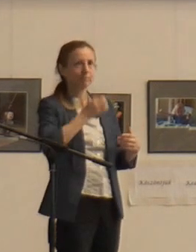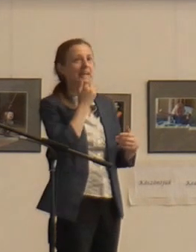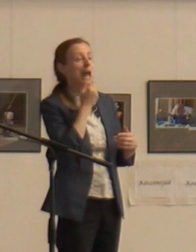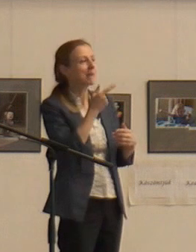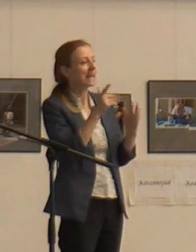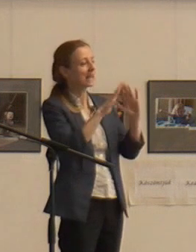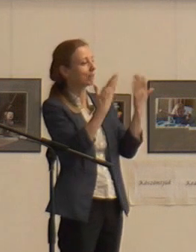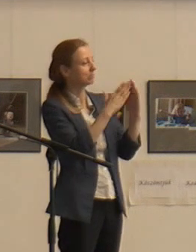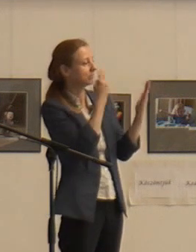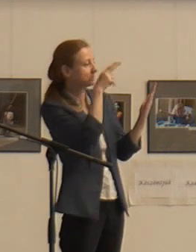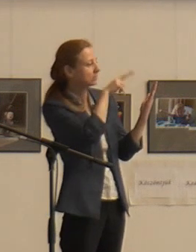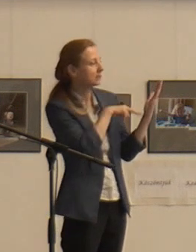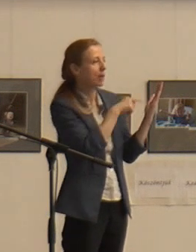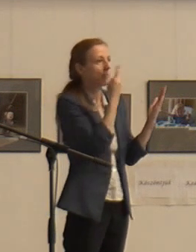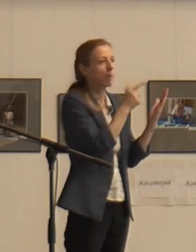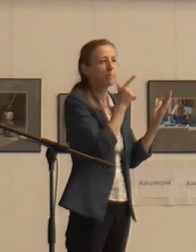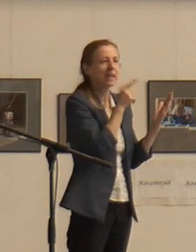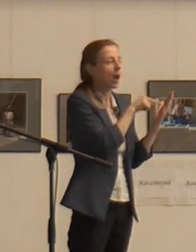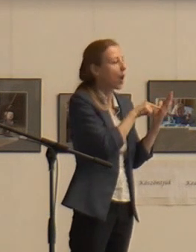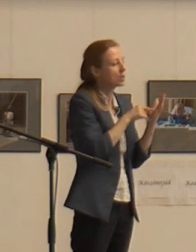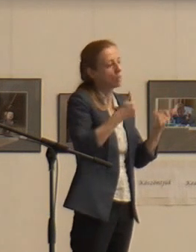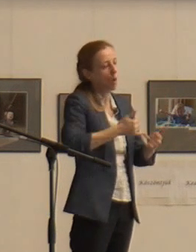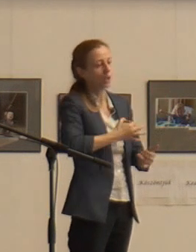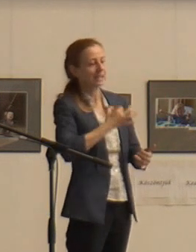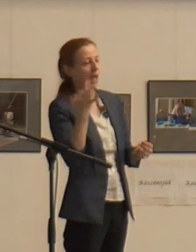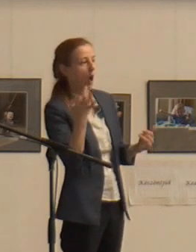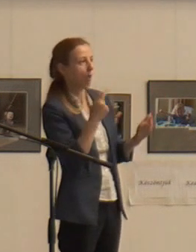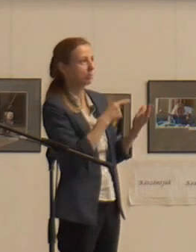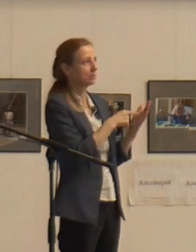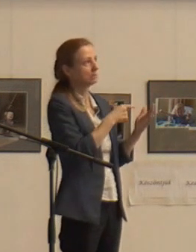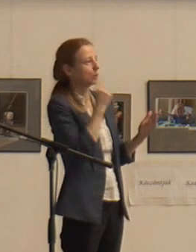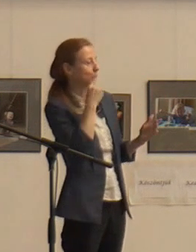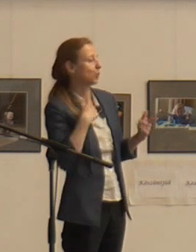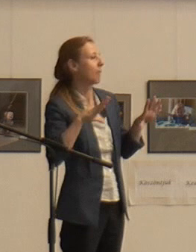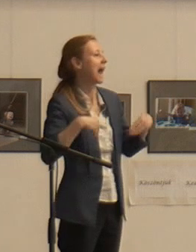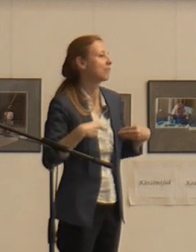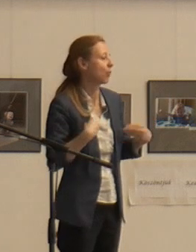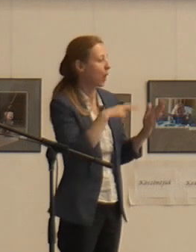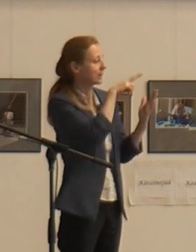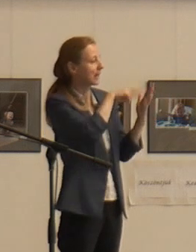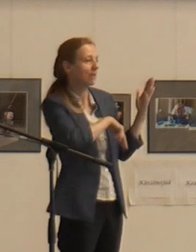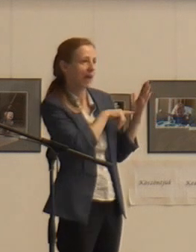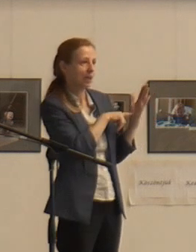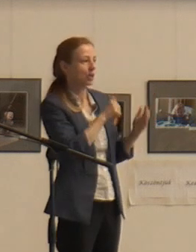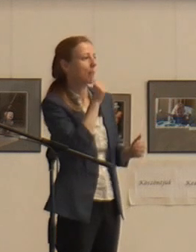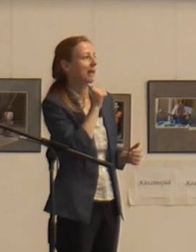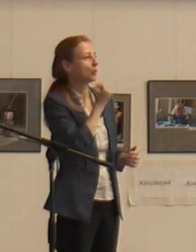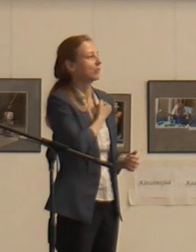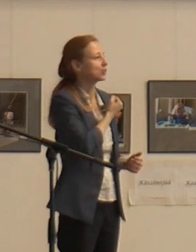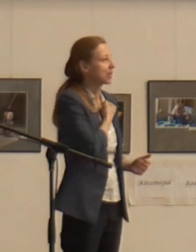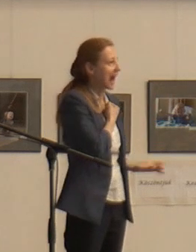és megnézem benne azt, hogy vajon mi az, amit a mai napra el tudok magammal szabadni verset. Petőfi